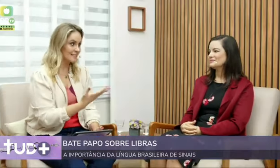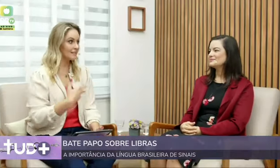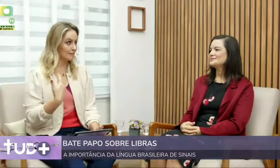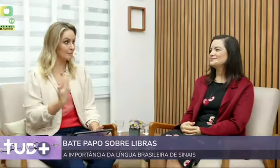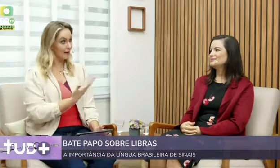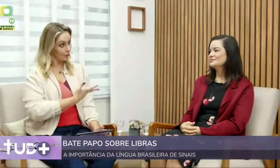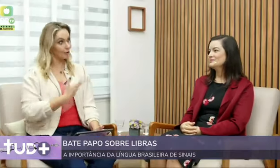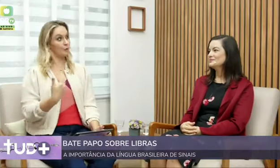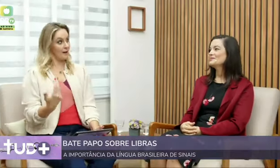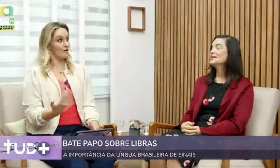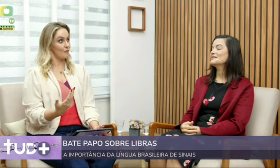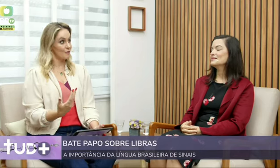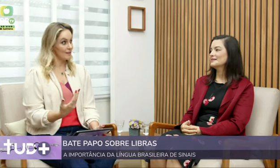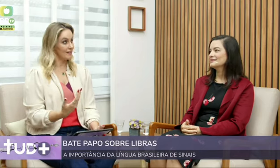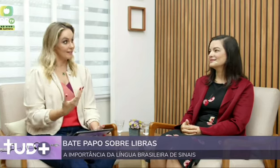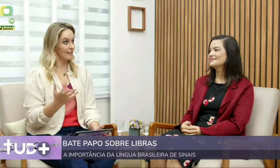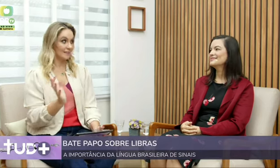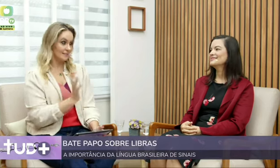sinais, e também corporal. Sim. Que cada